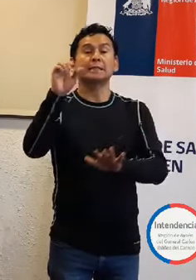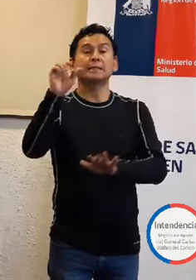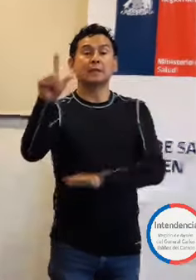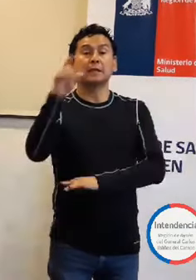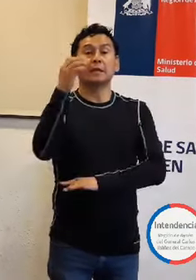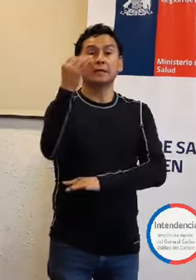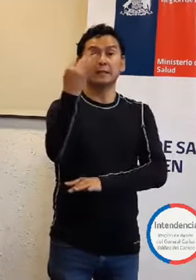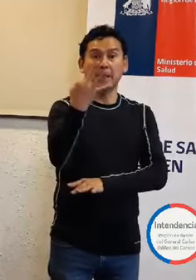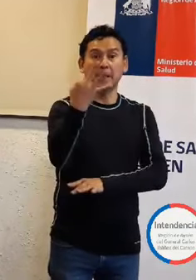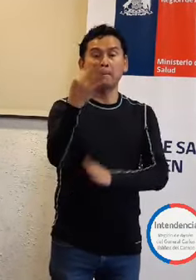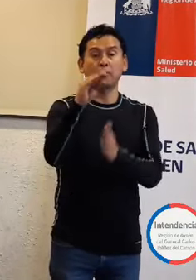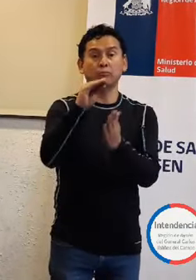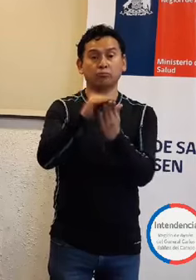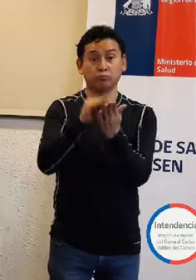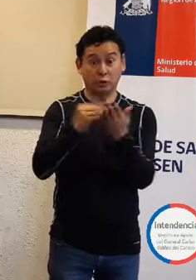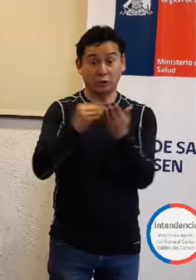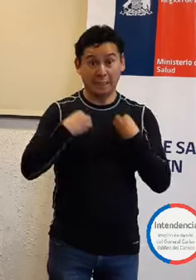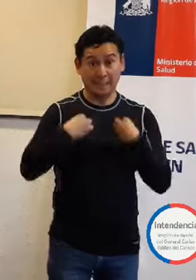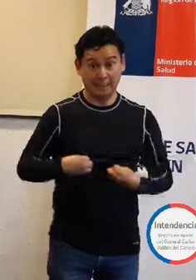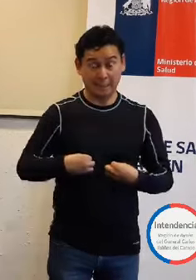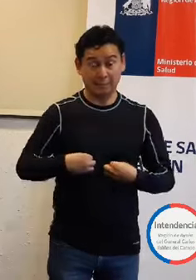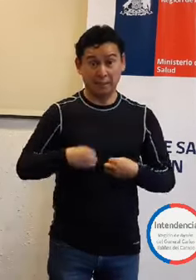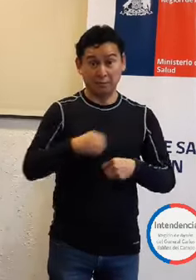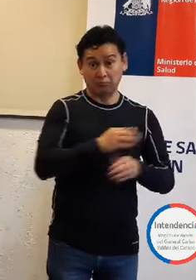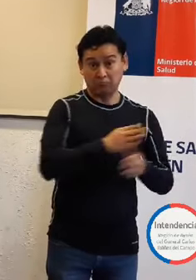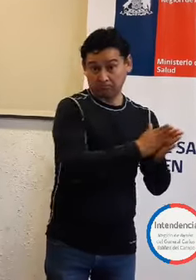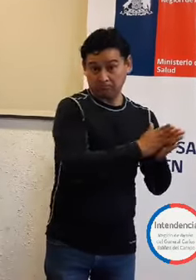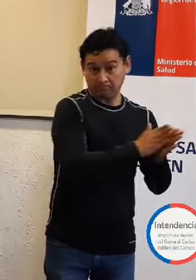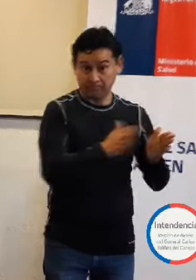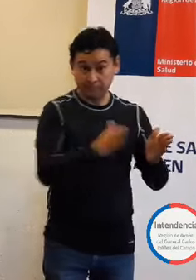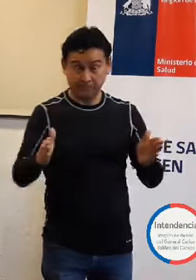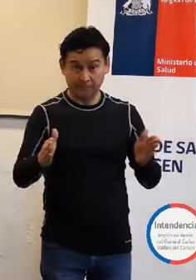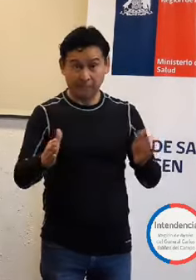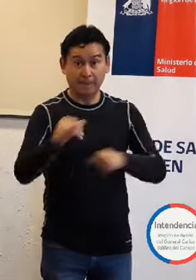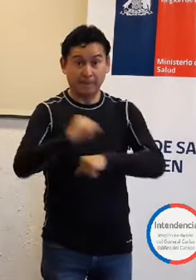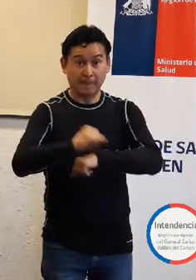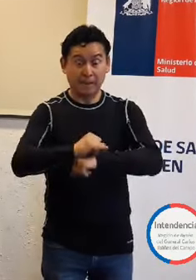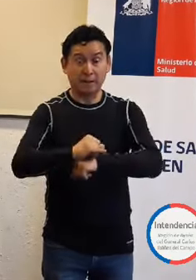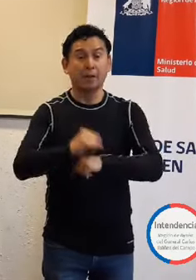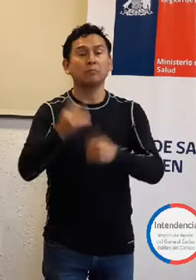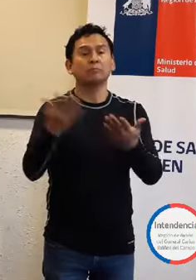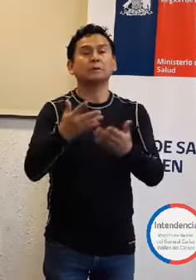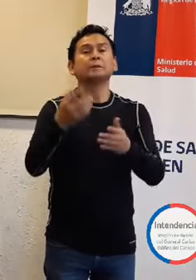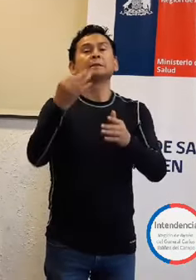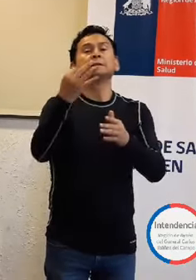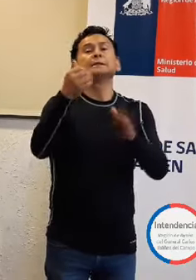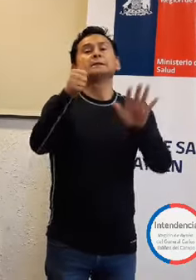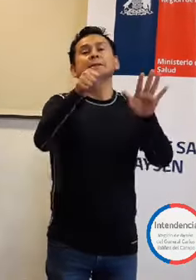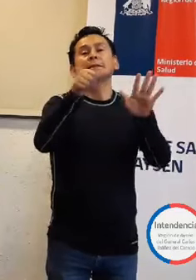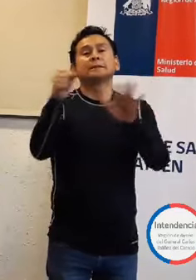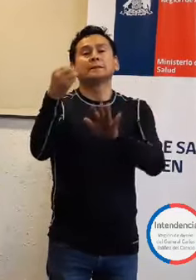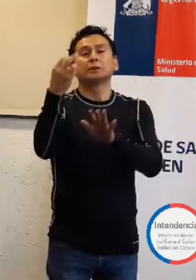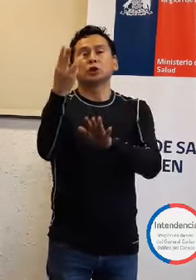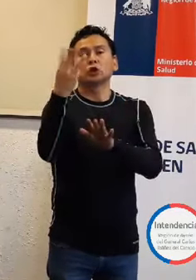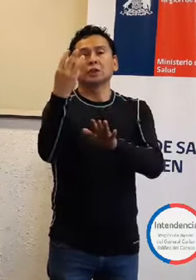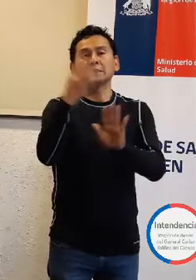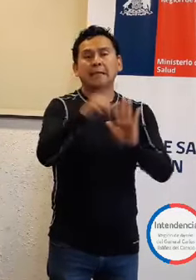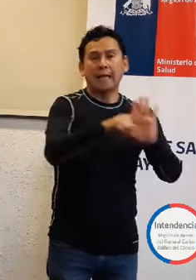muestras en lo que va corrido de esta pandemia en la región de Aysén, de las cuales 613 han resultado